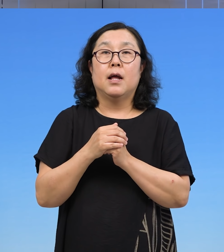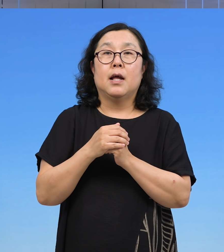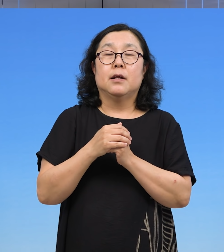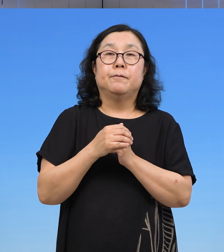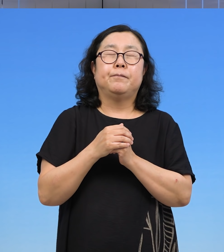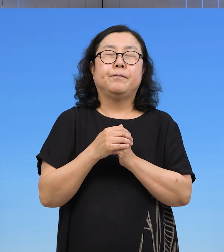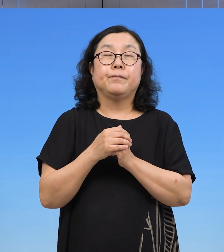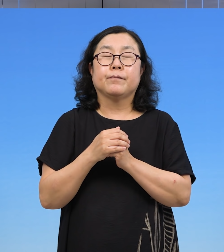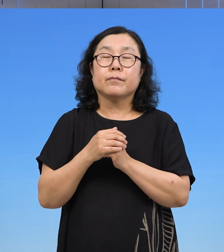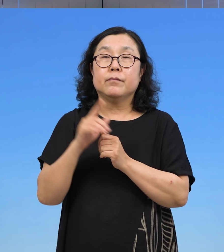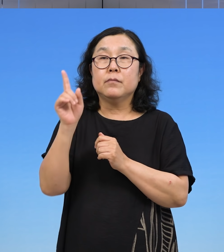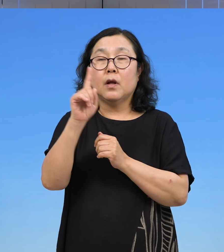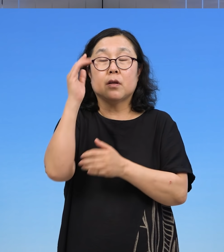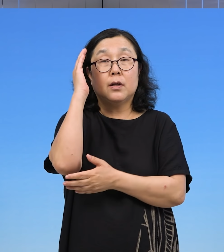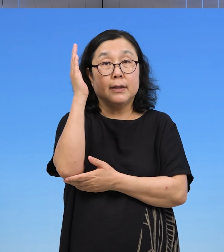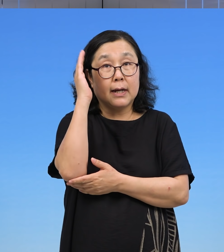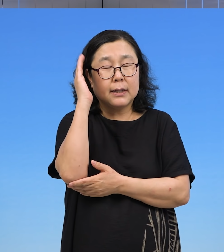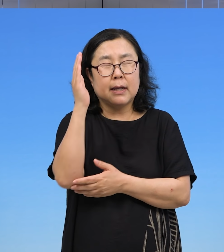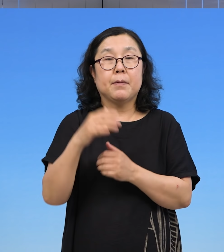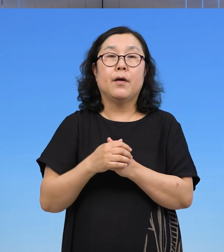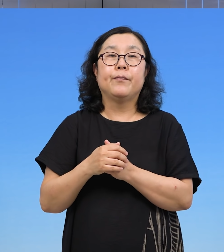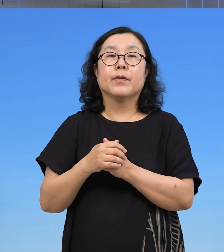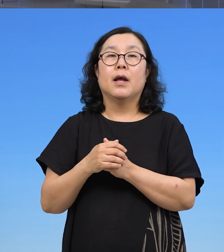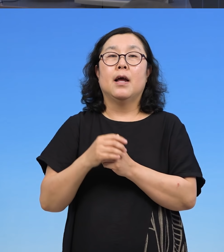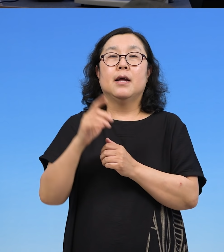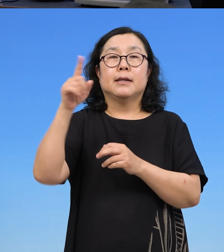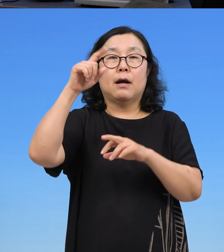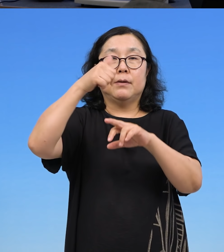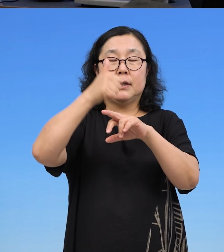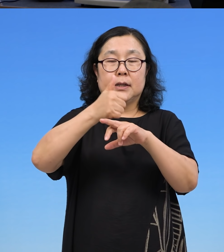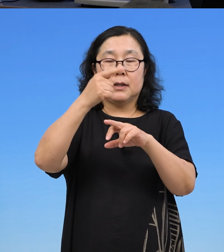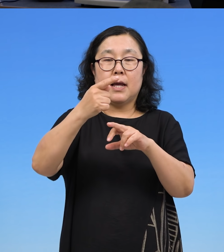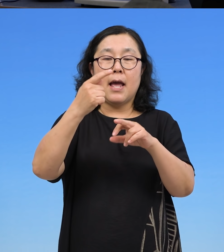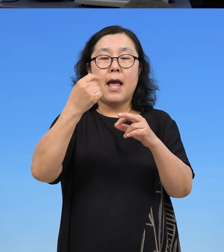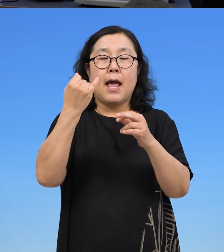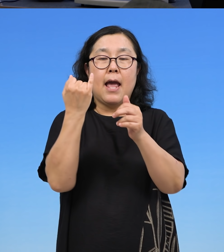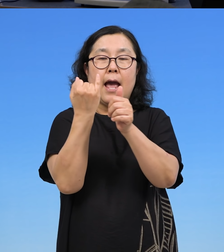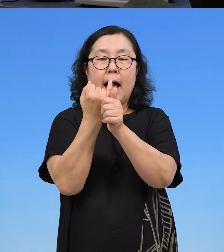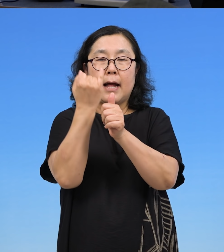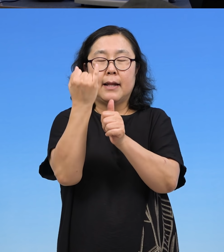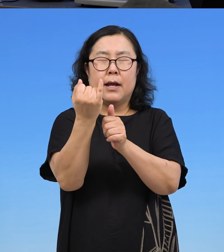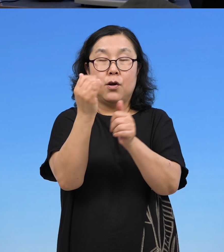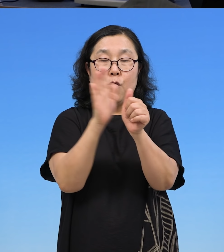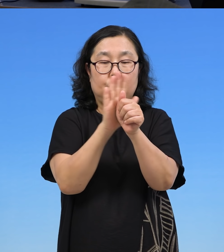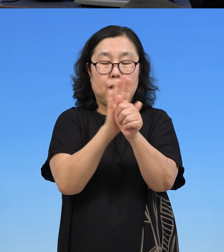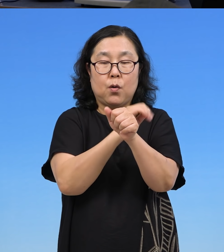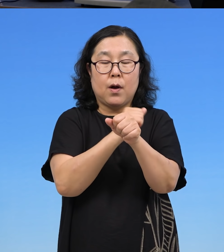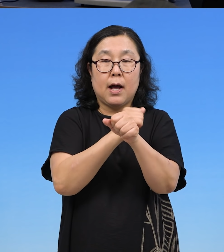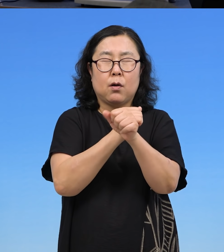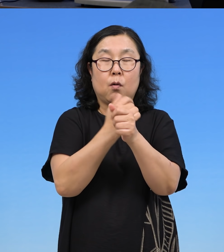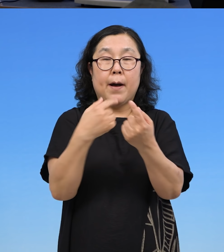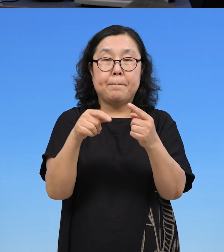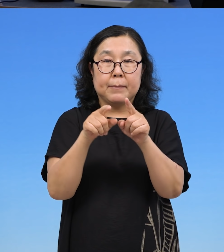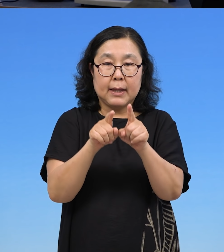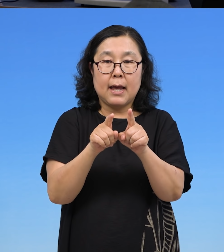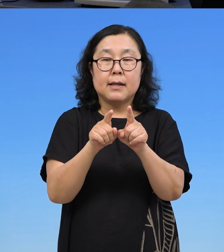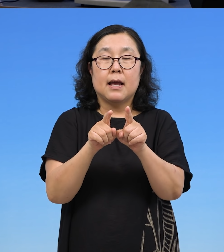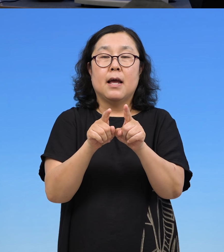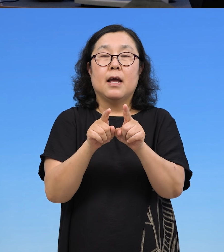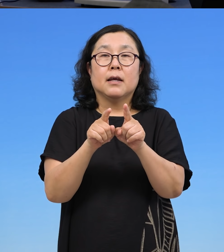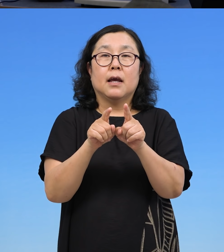사무엘하 12장 24절 25절을 보십시오 다윗이 그의 아내 바세바를 위로하고 그에게 들어가